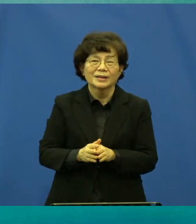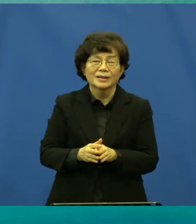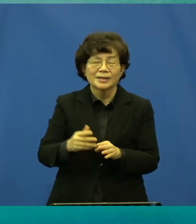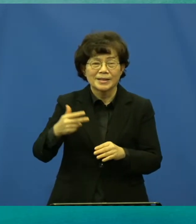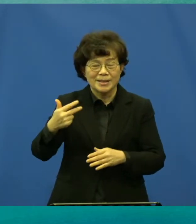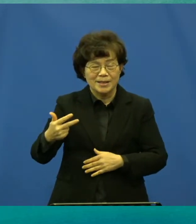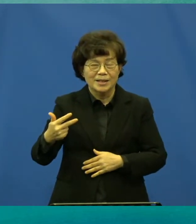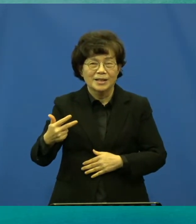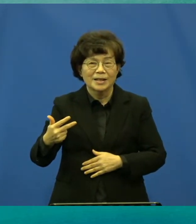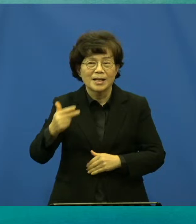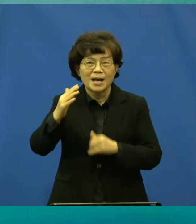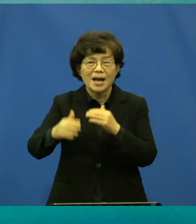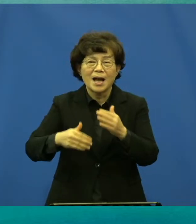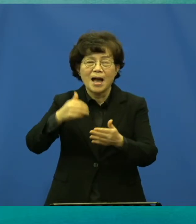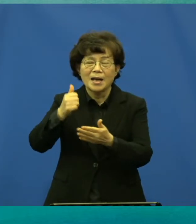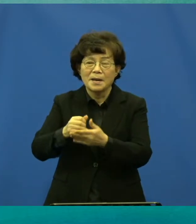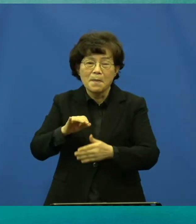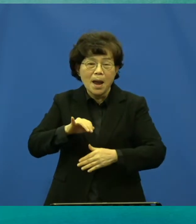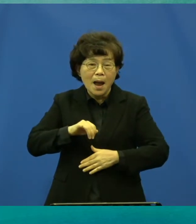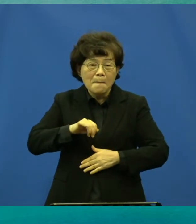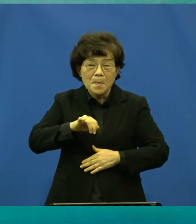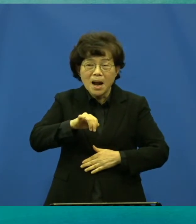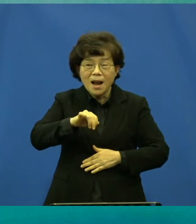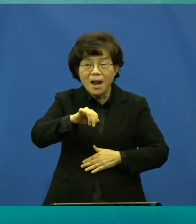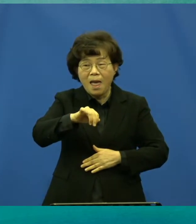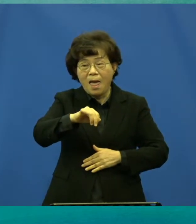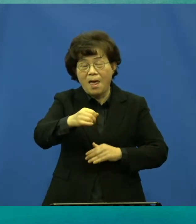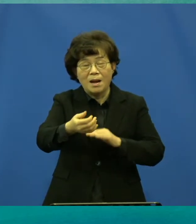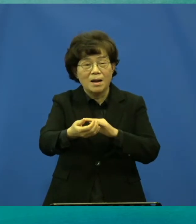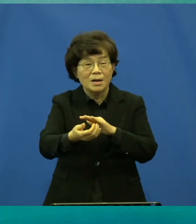7절에 하나님이 벌레를 예비하사,